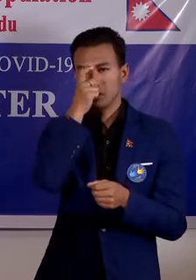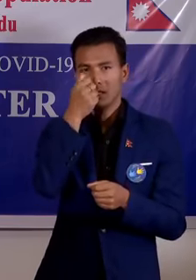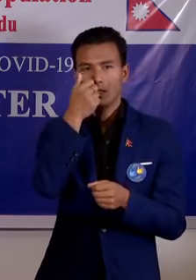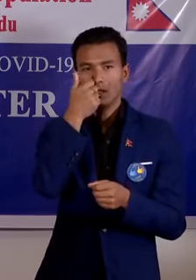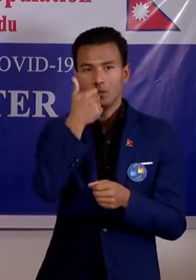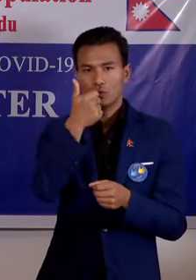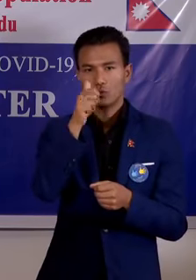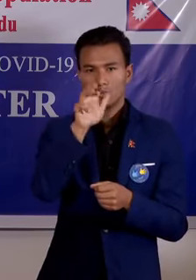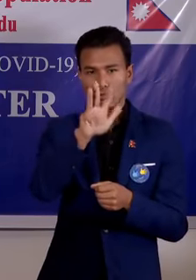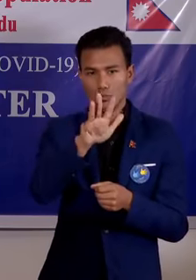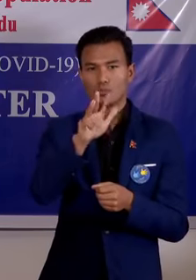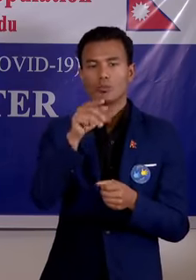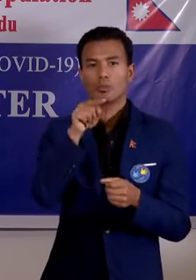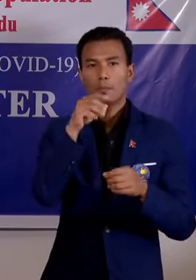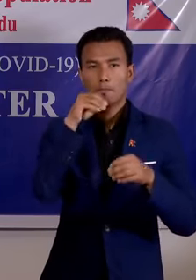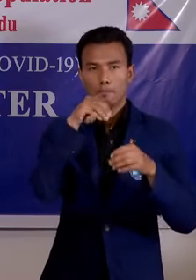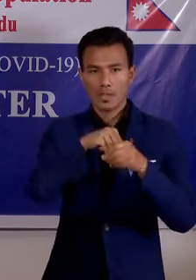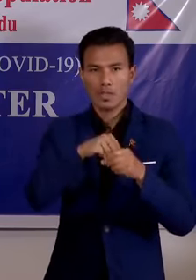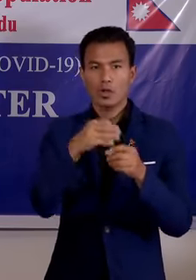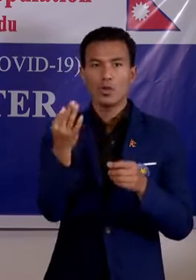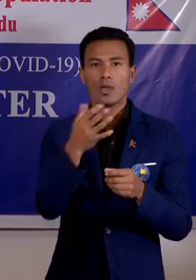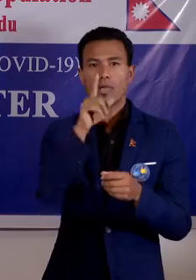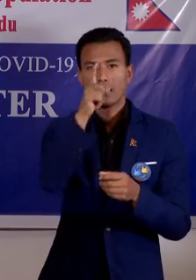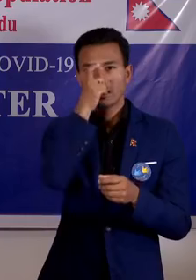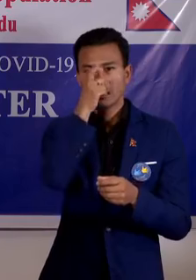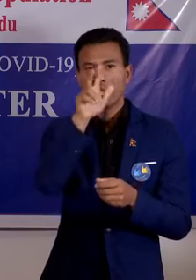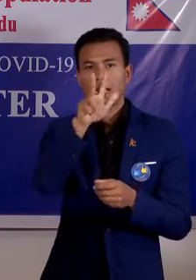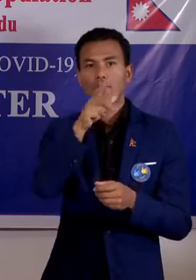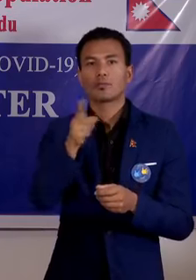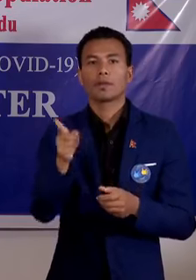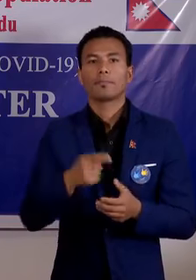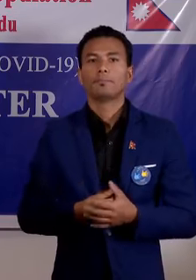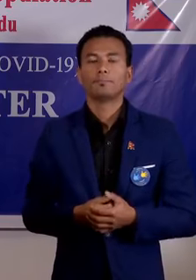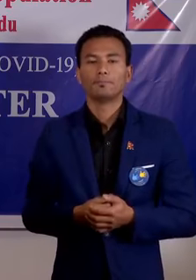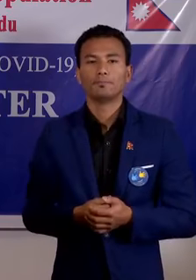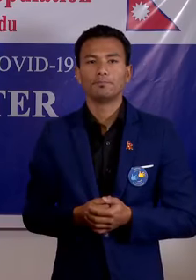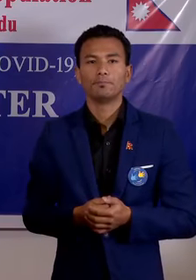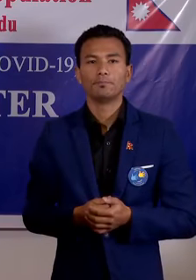1259, जसमध्ये नयाँ 108 छन्।